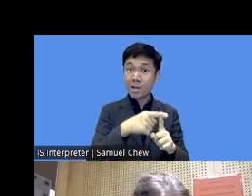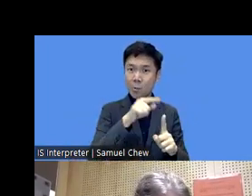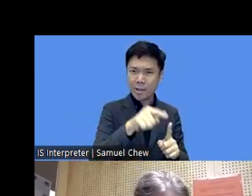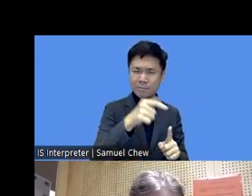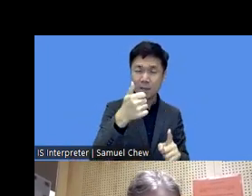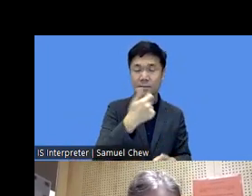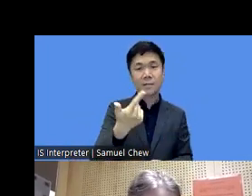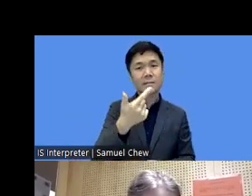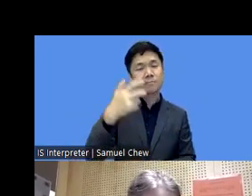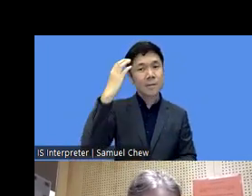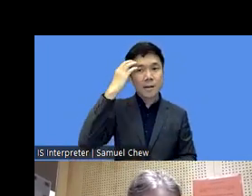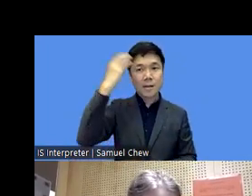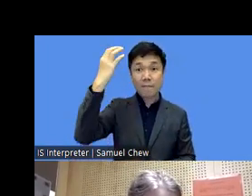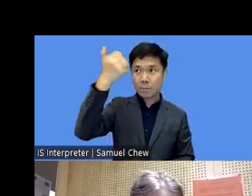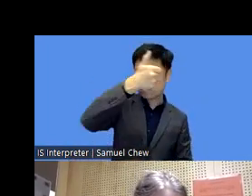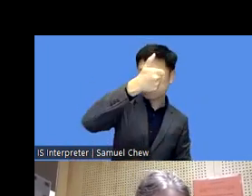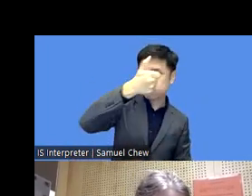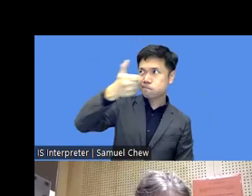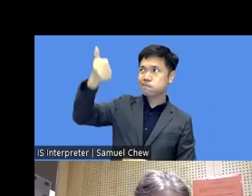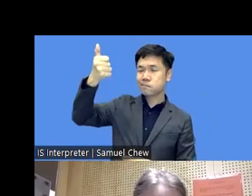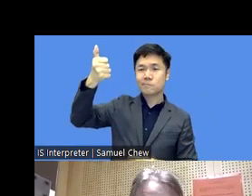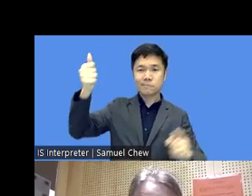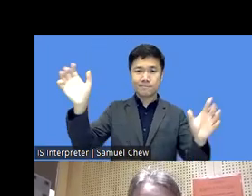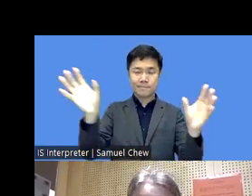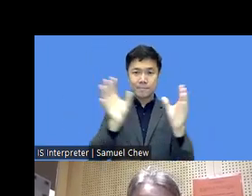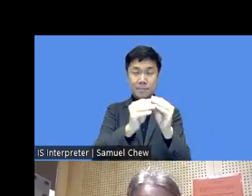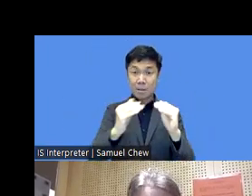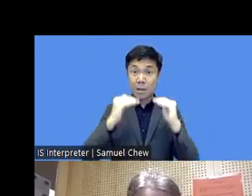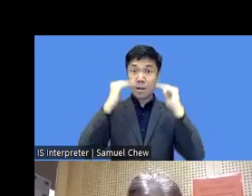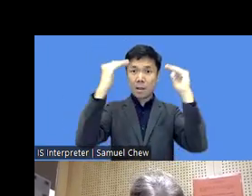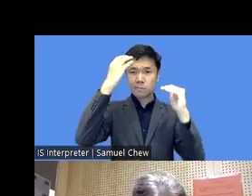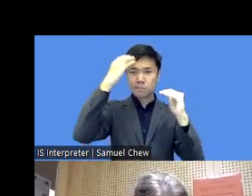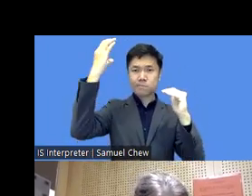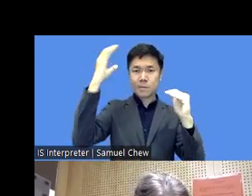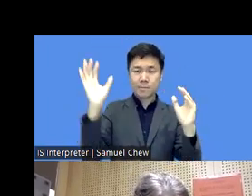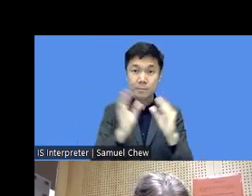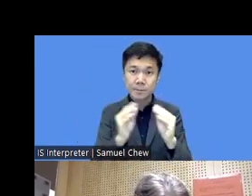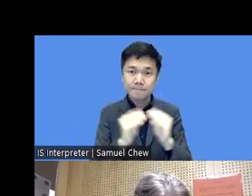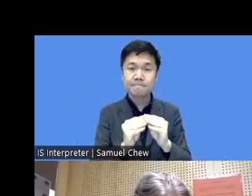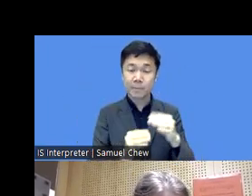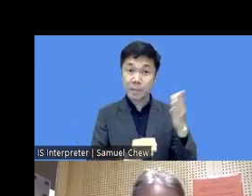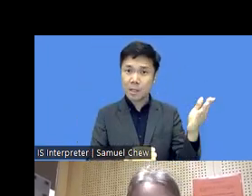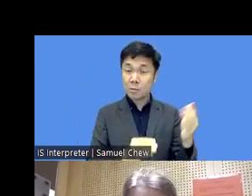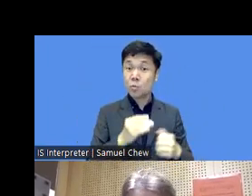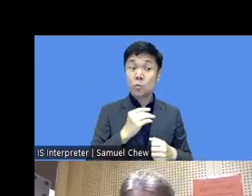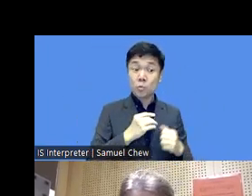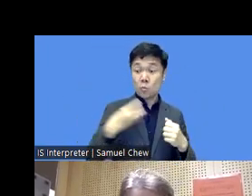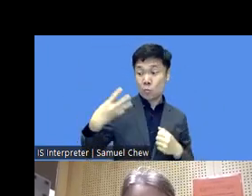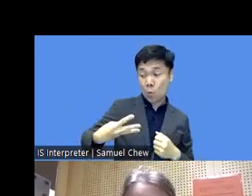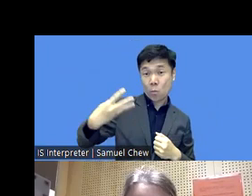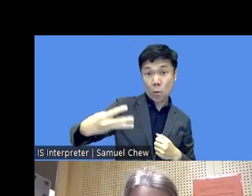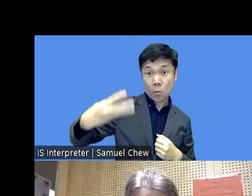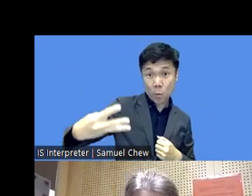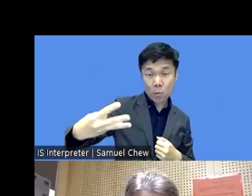And that high-level officials meeting takes place every 2 years. So we had one last year